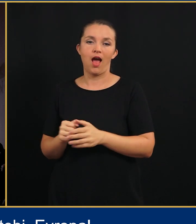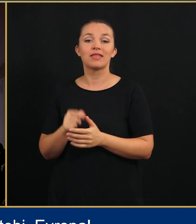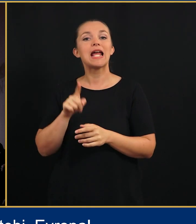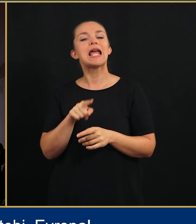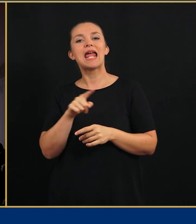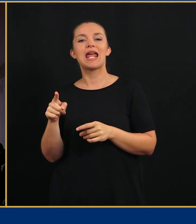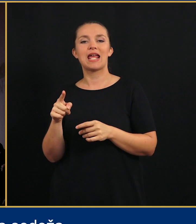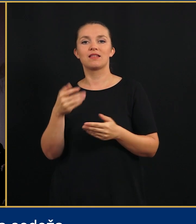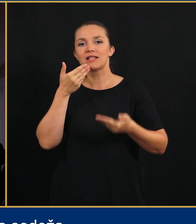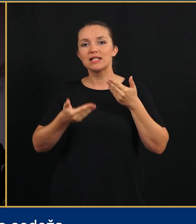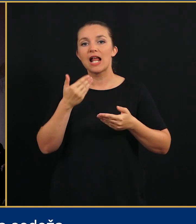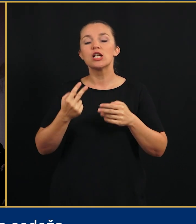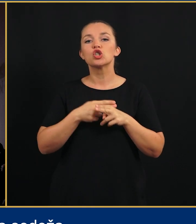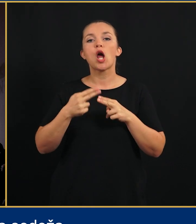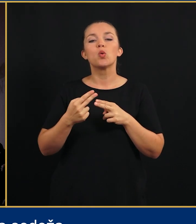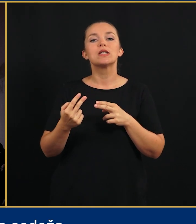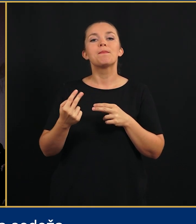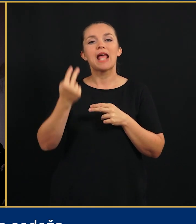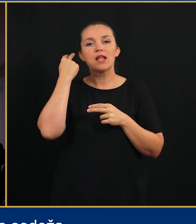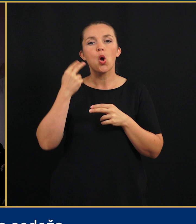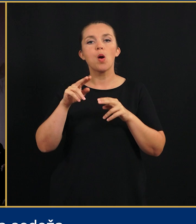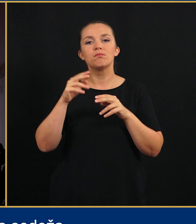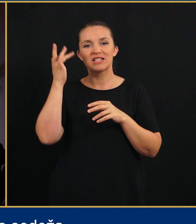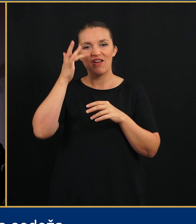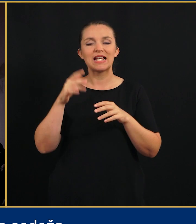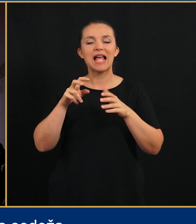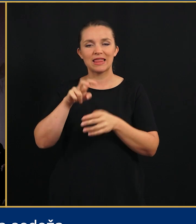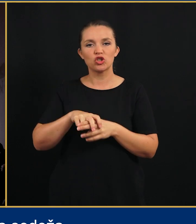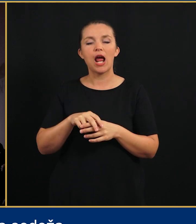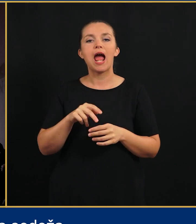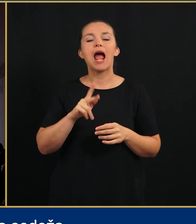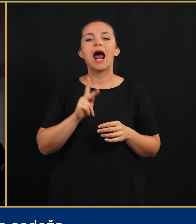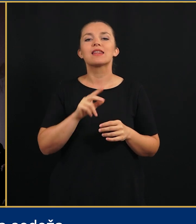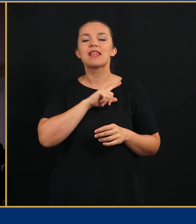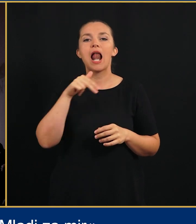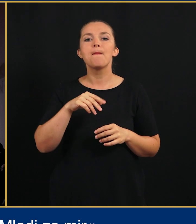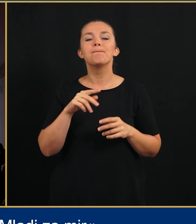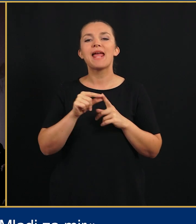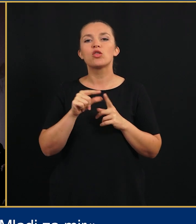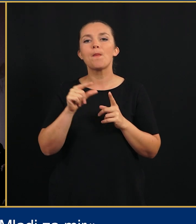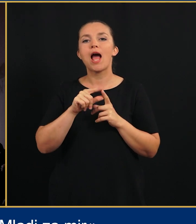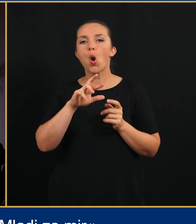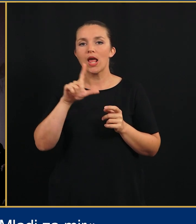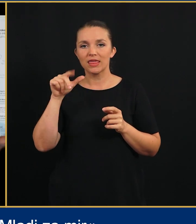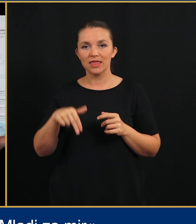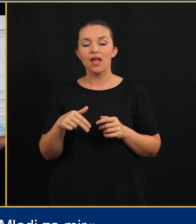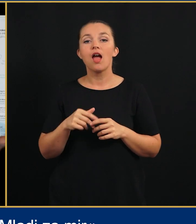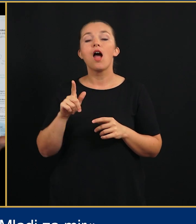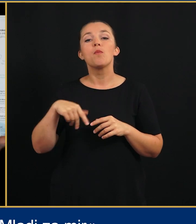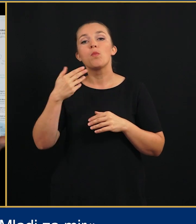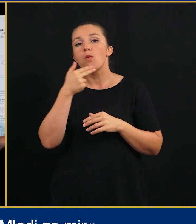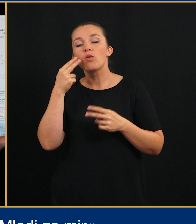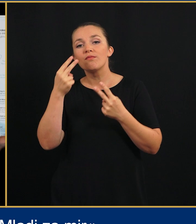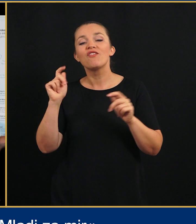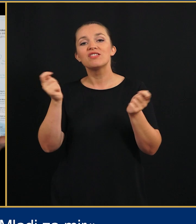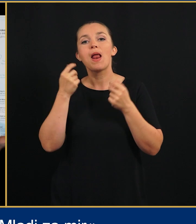se sestala z državnim tajnikom Svetega sedeža, kardinalom Pietrom Parolinom. Popoldan si je ogledala festival Mladi za